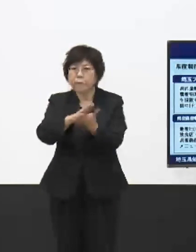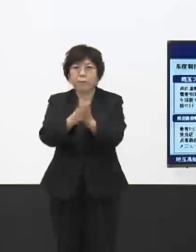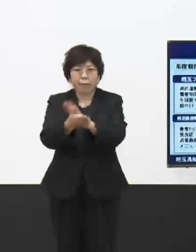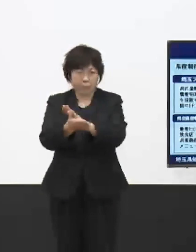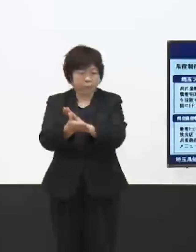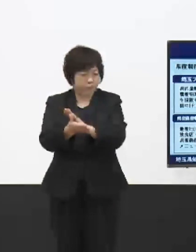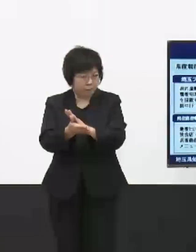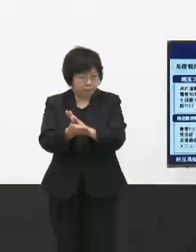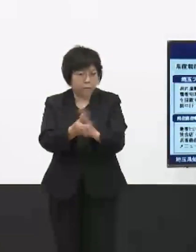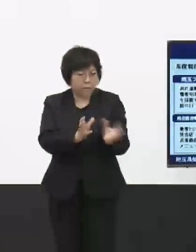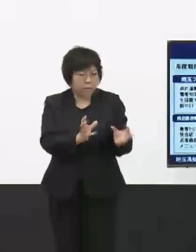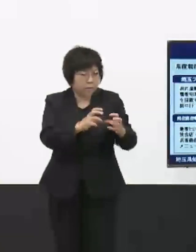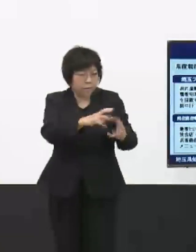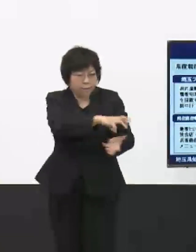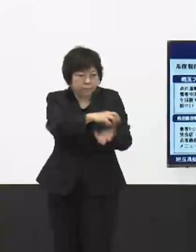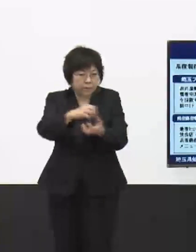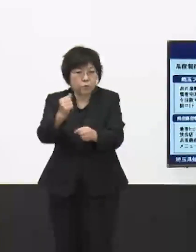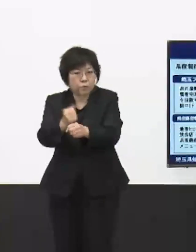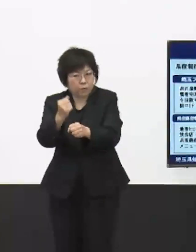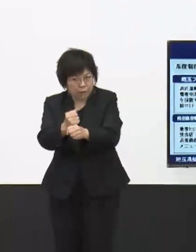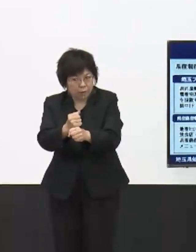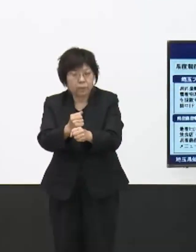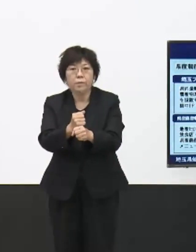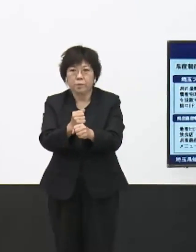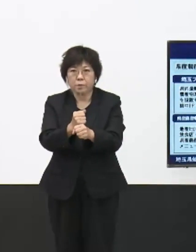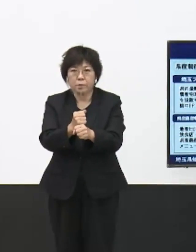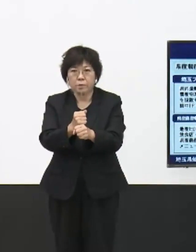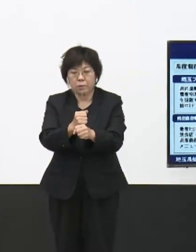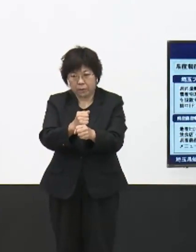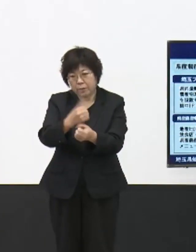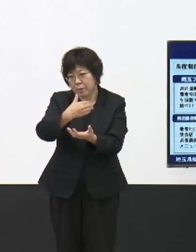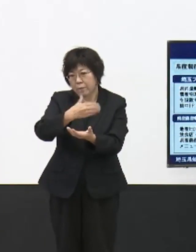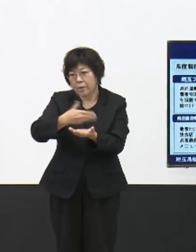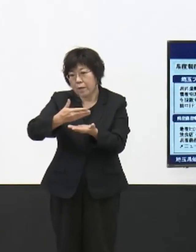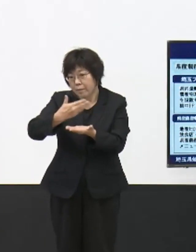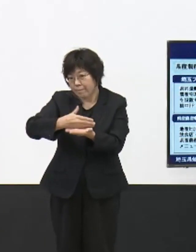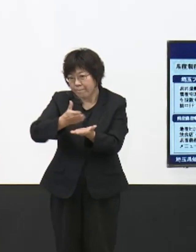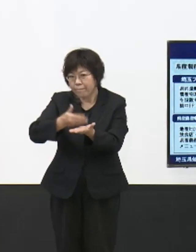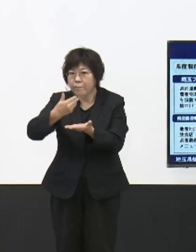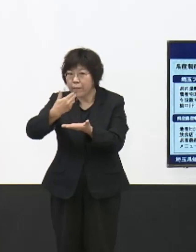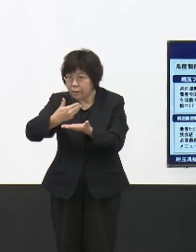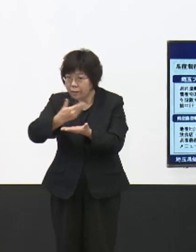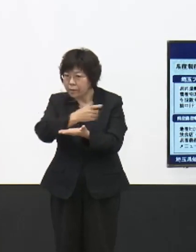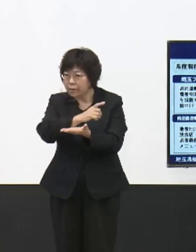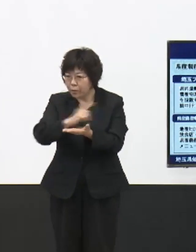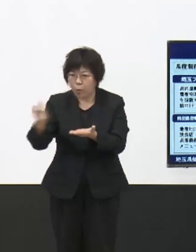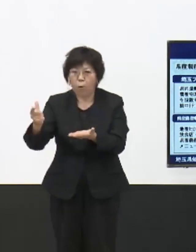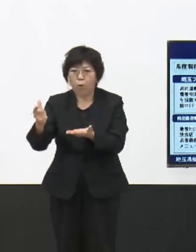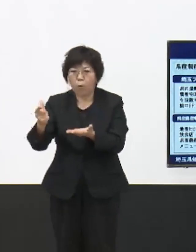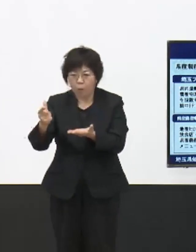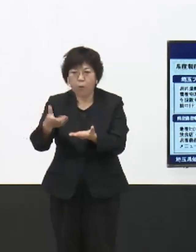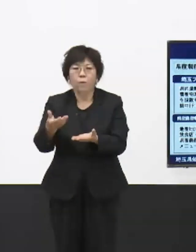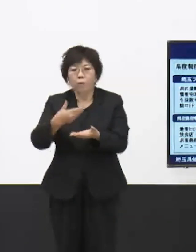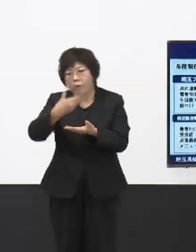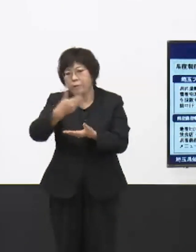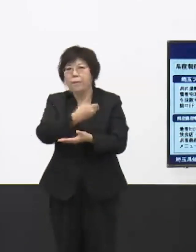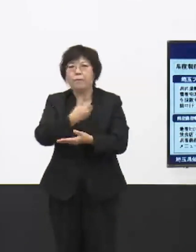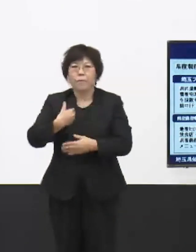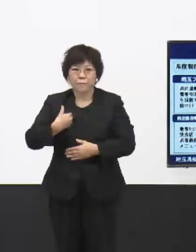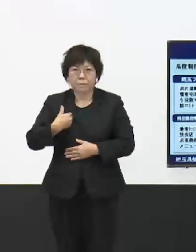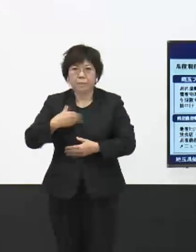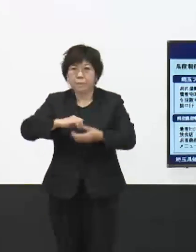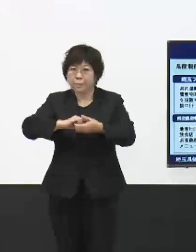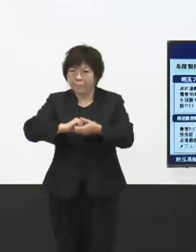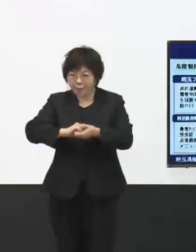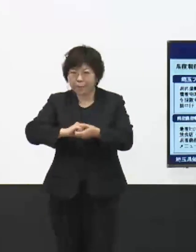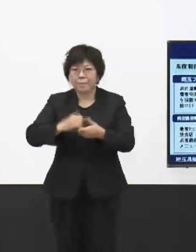メニュー、あるいは県産野菜スイーツが味わうことができるお店も入っていますので、ぜひ楽